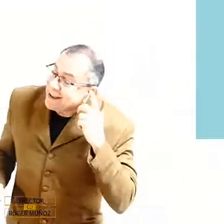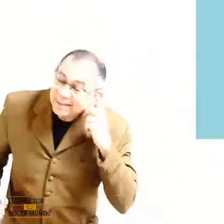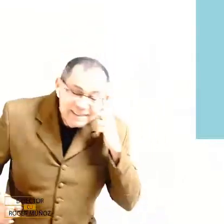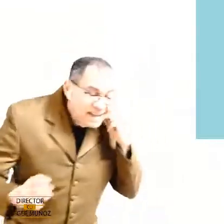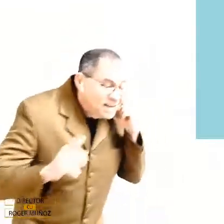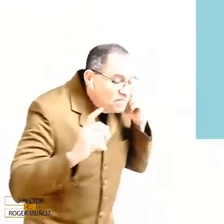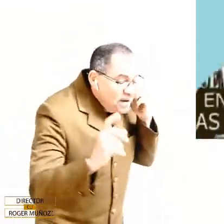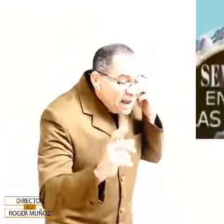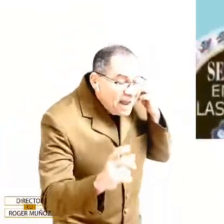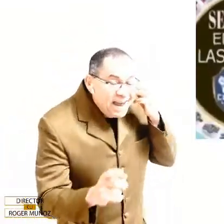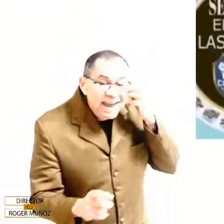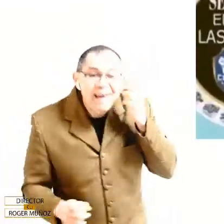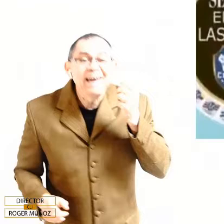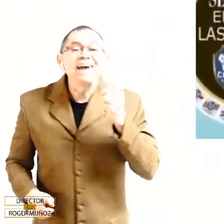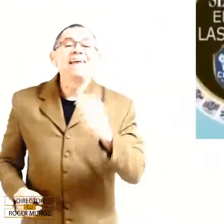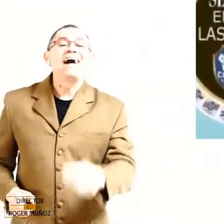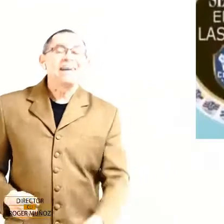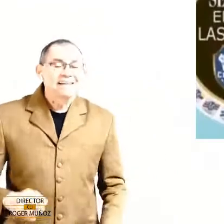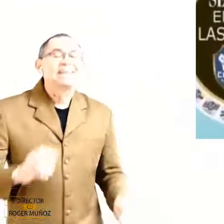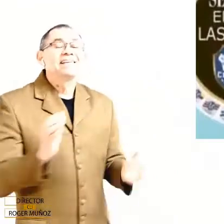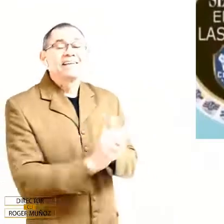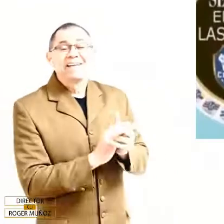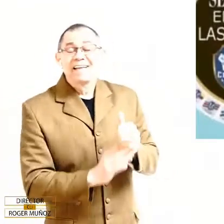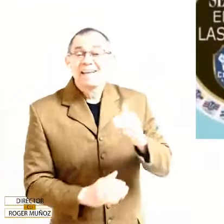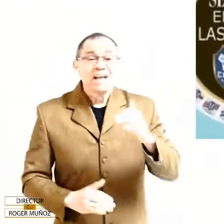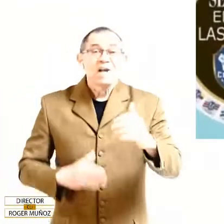Cristo te sana y te libera,